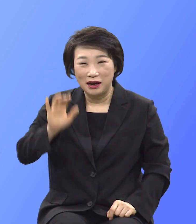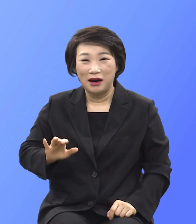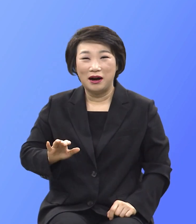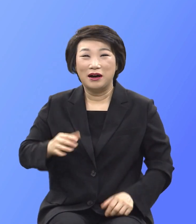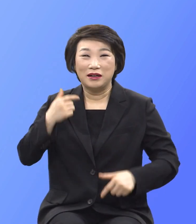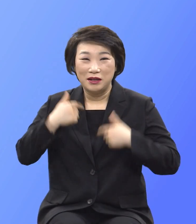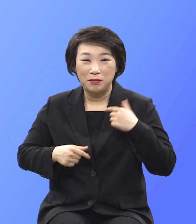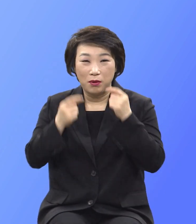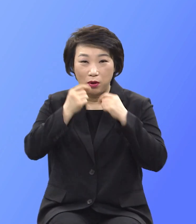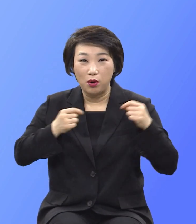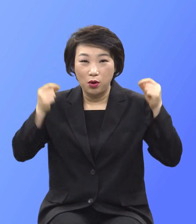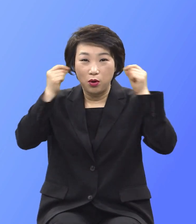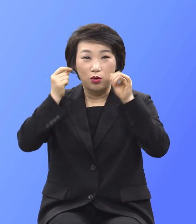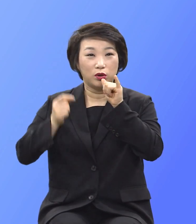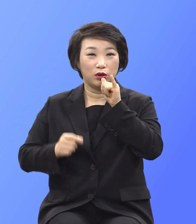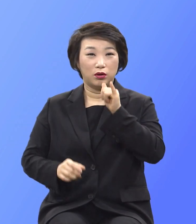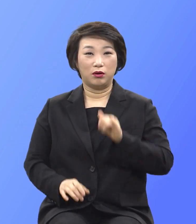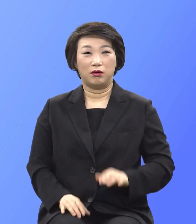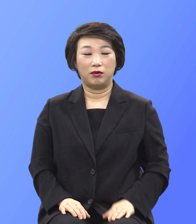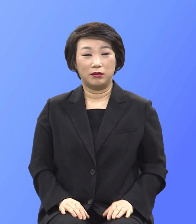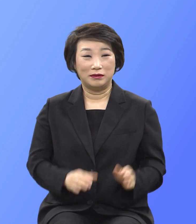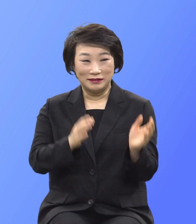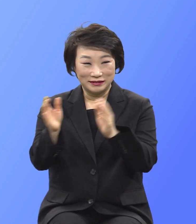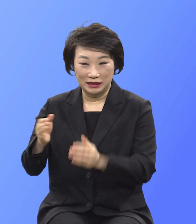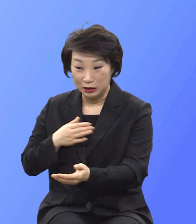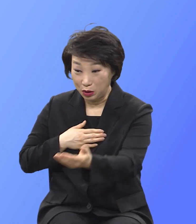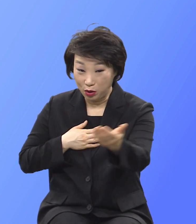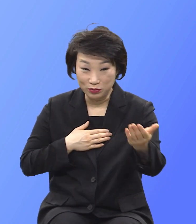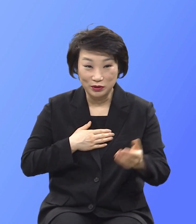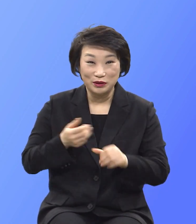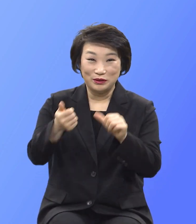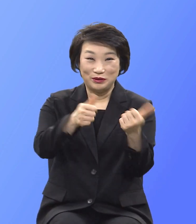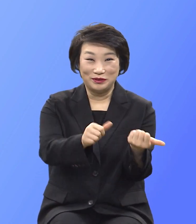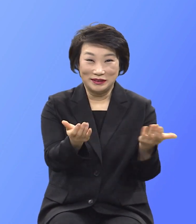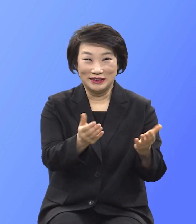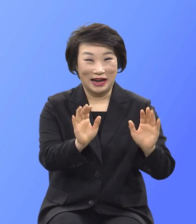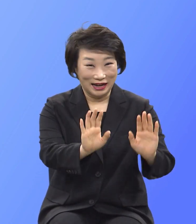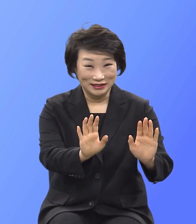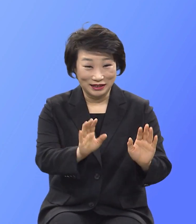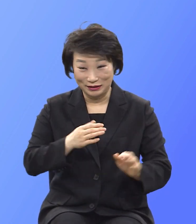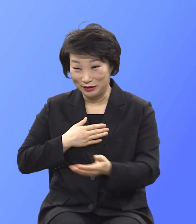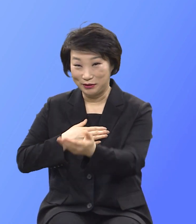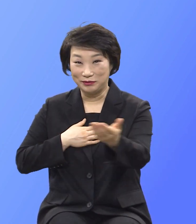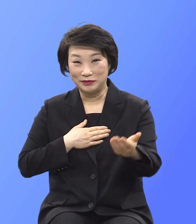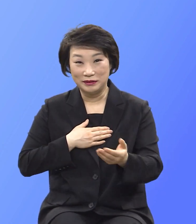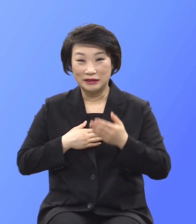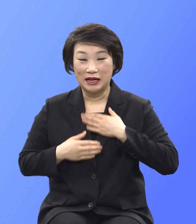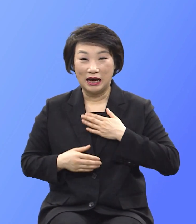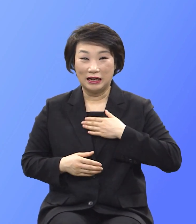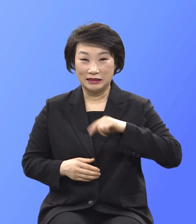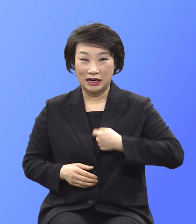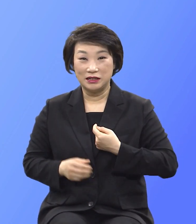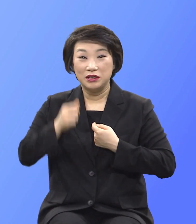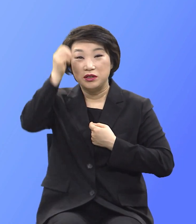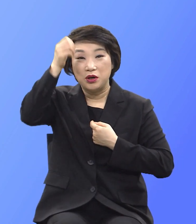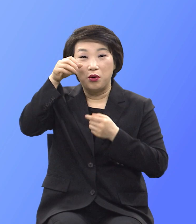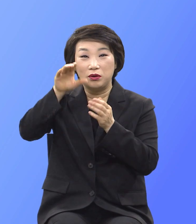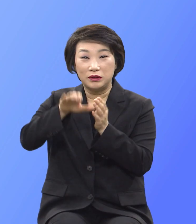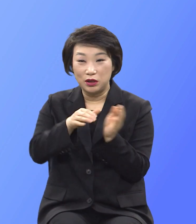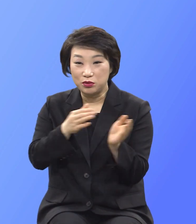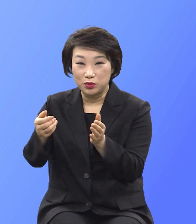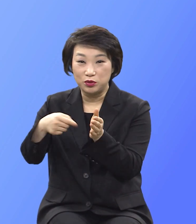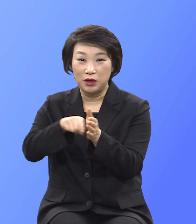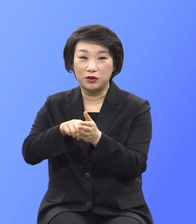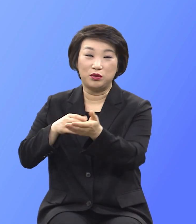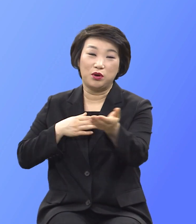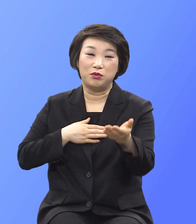그렇게 기뻐하잖아요. 근데 여러분은 죽음은 그만두고 여러분 자신의 영혼의 때를